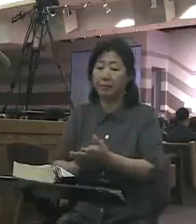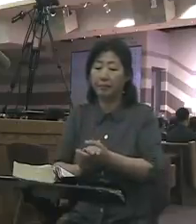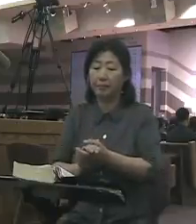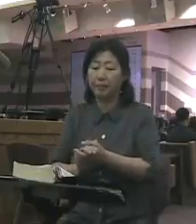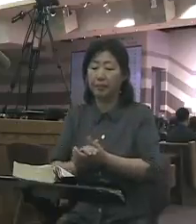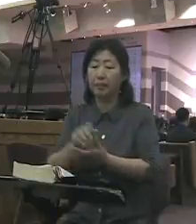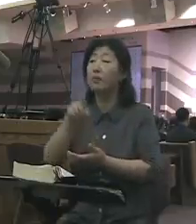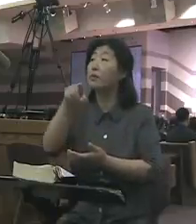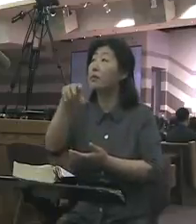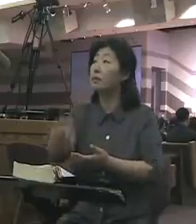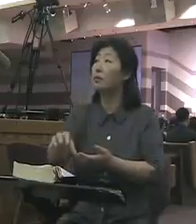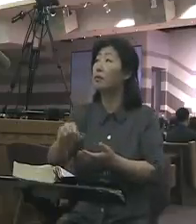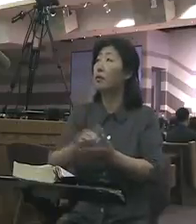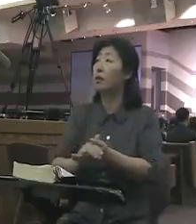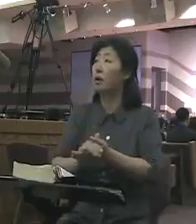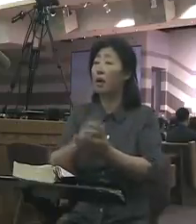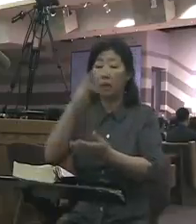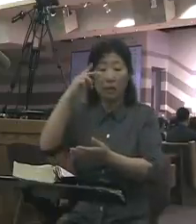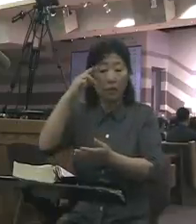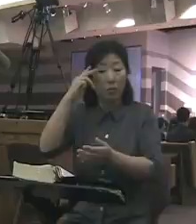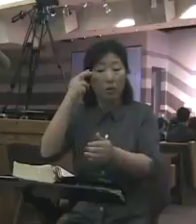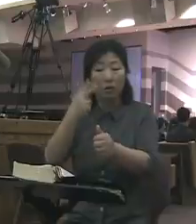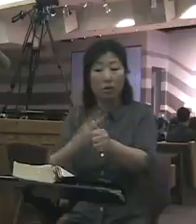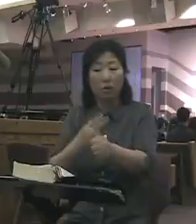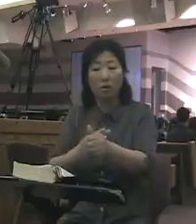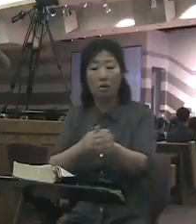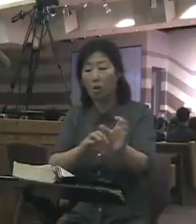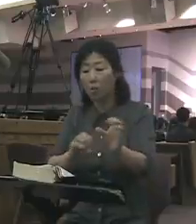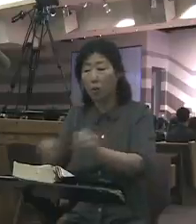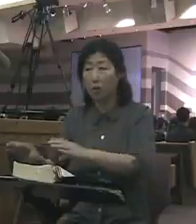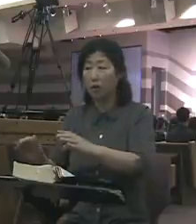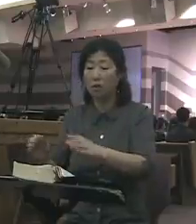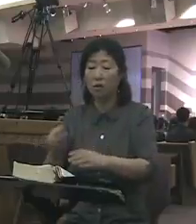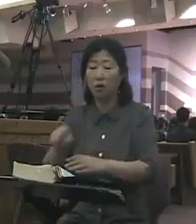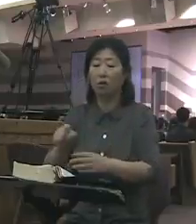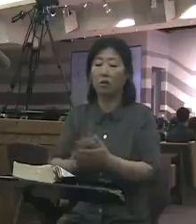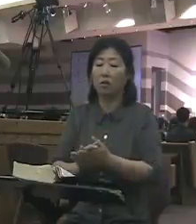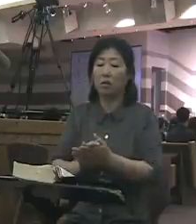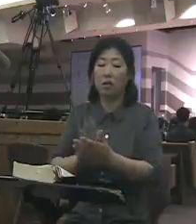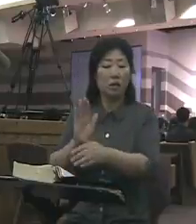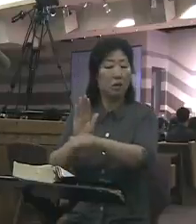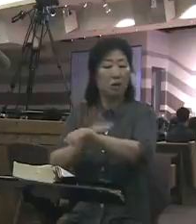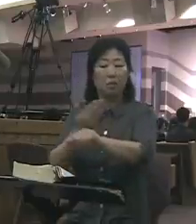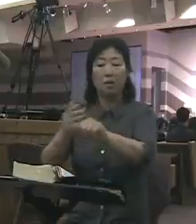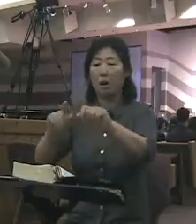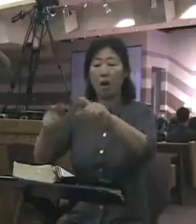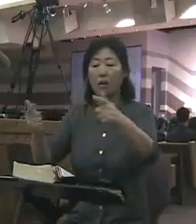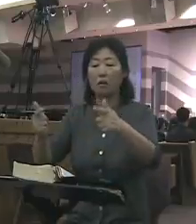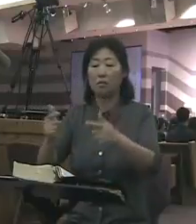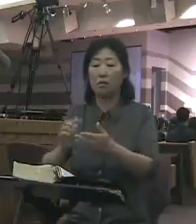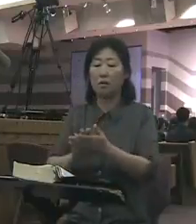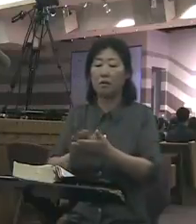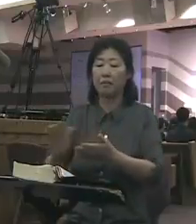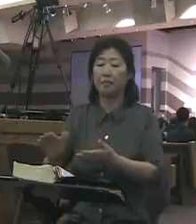여기서 사도 바울이 버렸다고 하는 것은 잘못된 것이 아니었어요. 어떻게